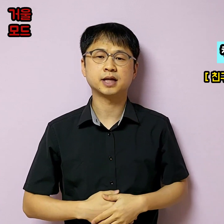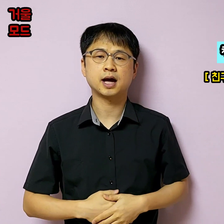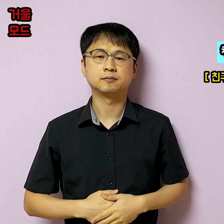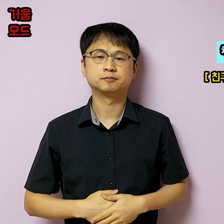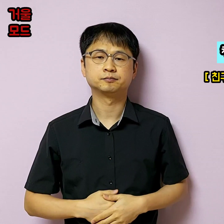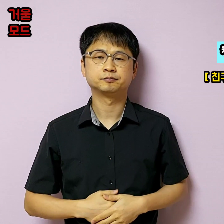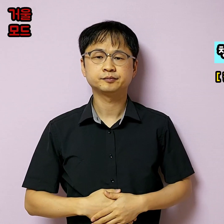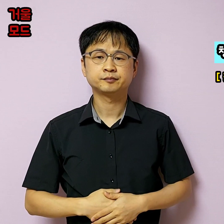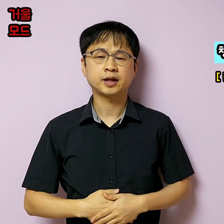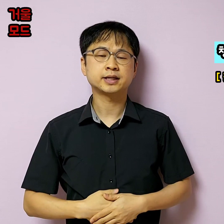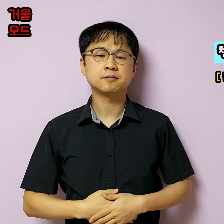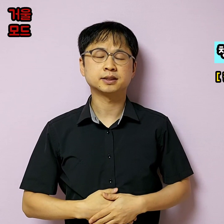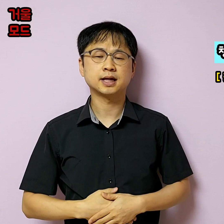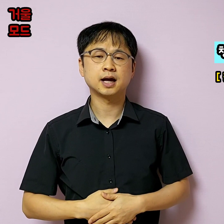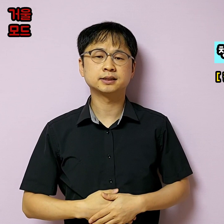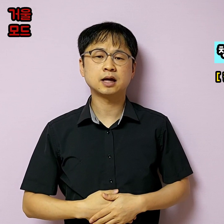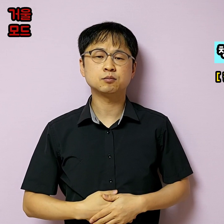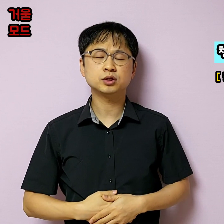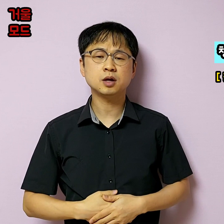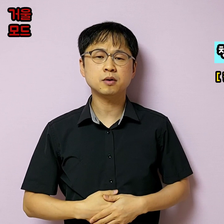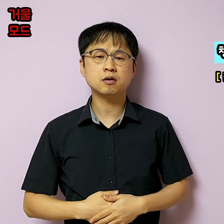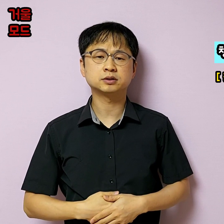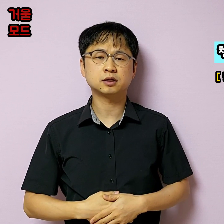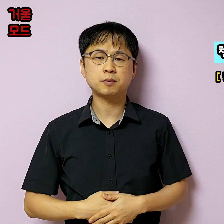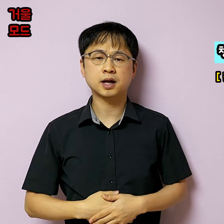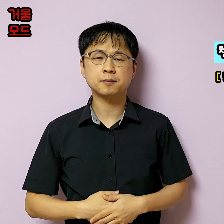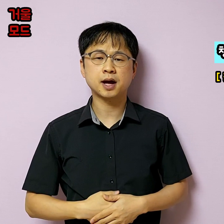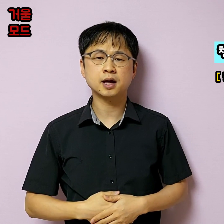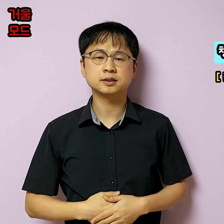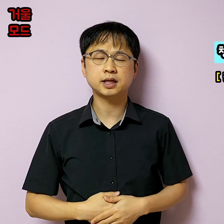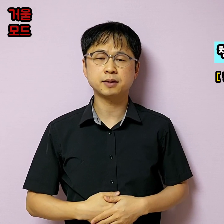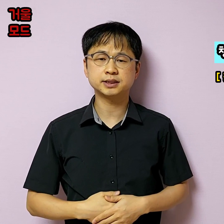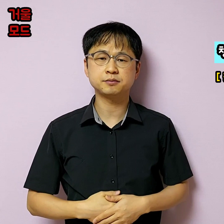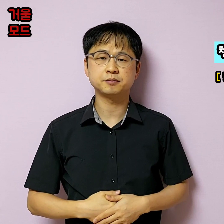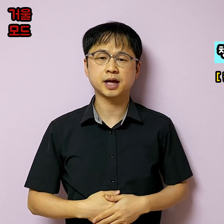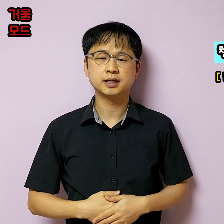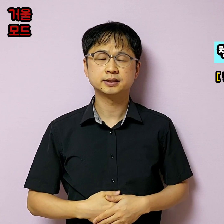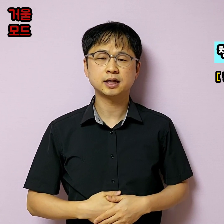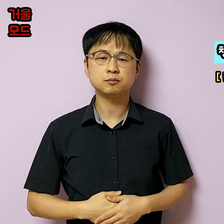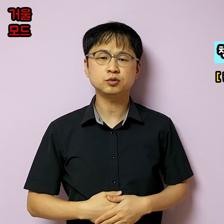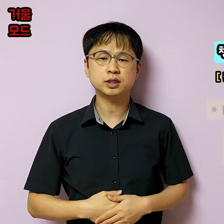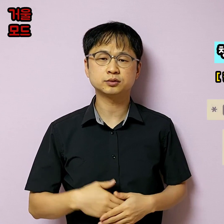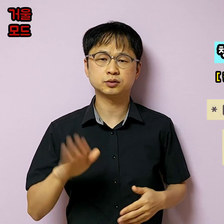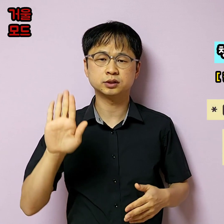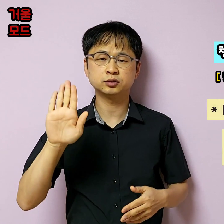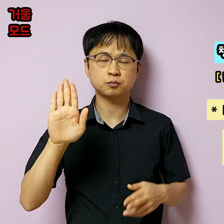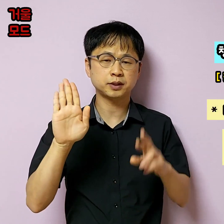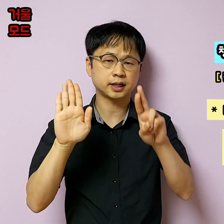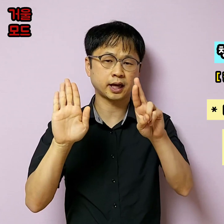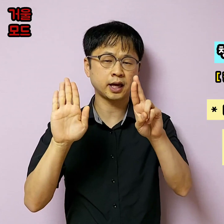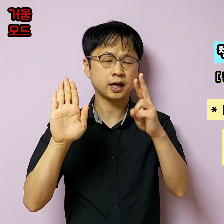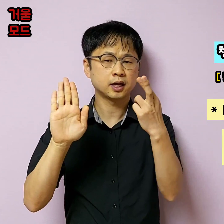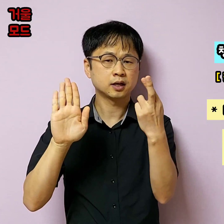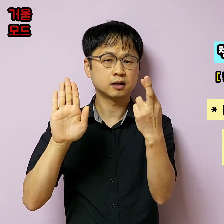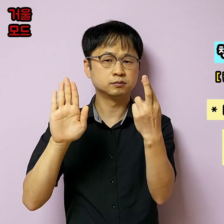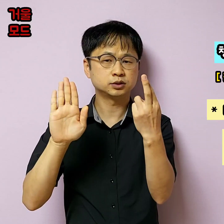표현하였습니다. 네, 다음 가사. 창문 너머 그저 바라봐 그때 마침입니다. 창문이란 수어는 손바닥에